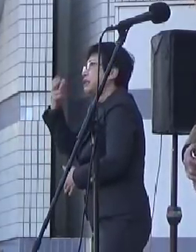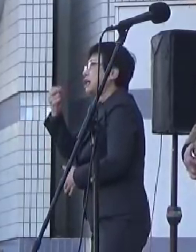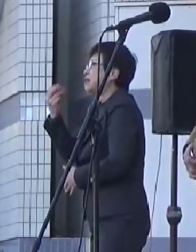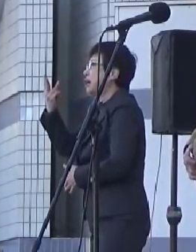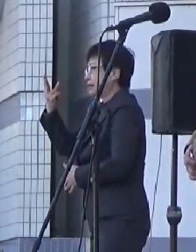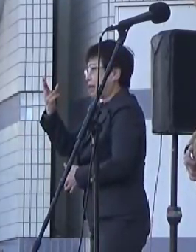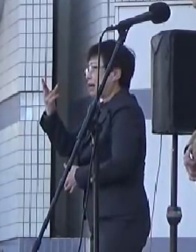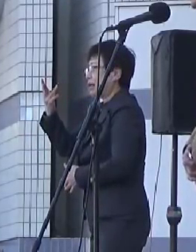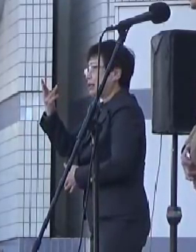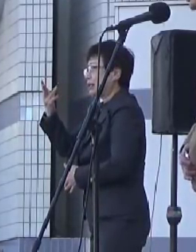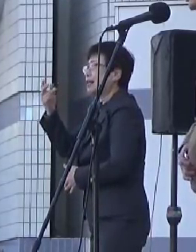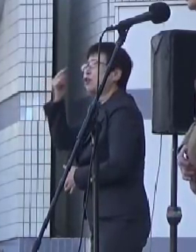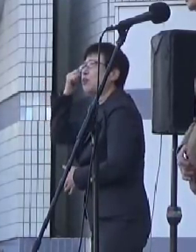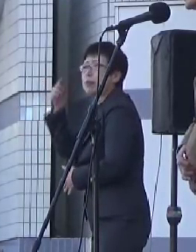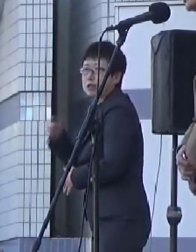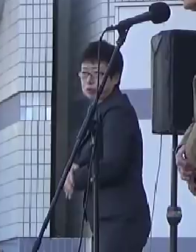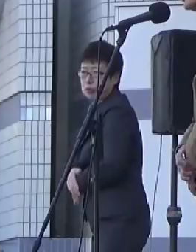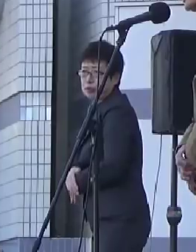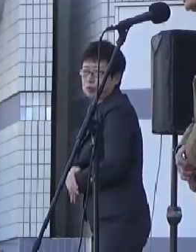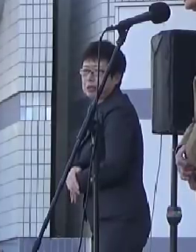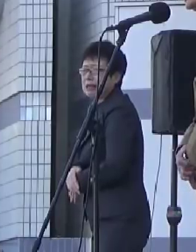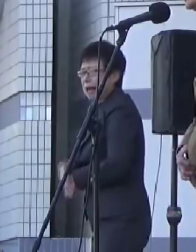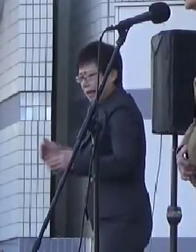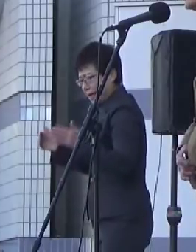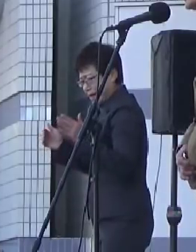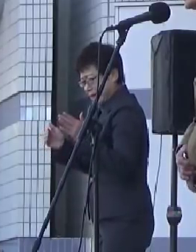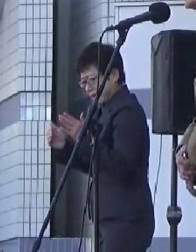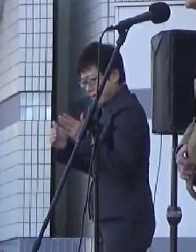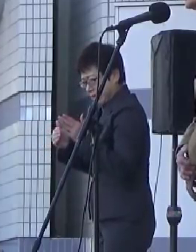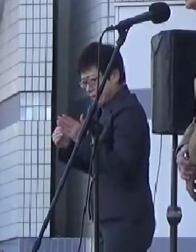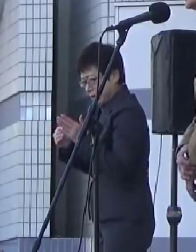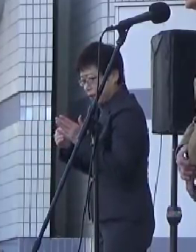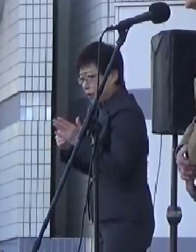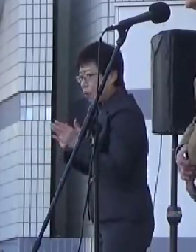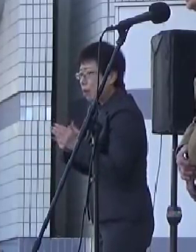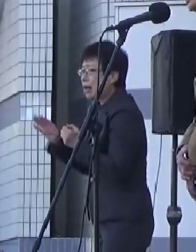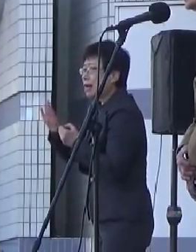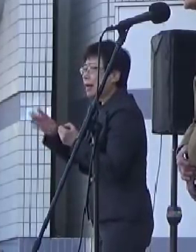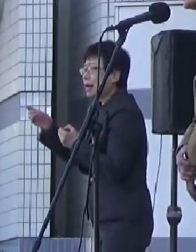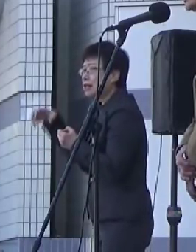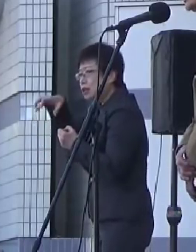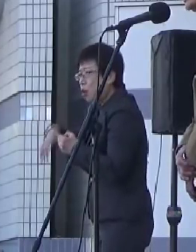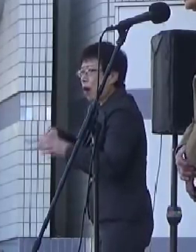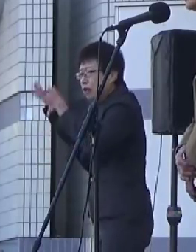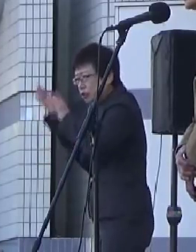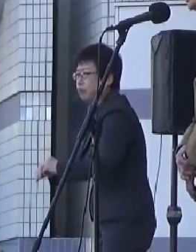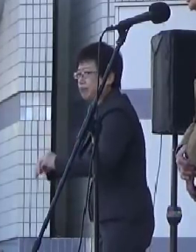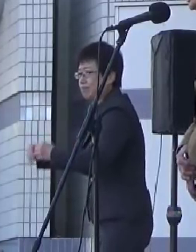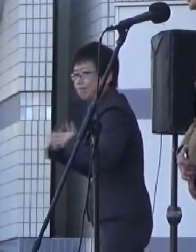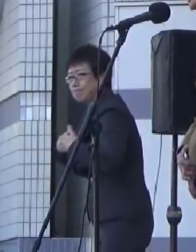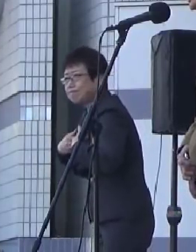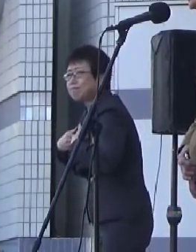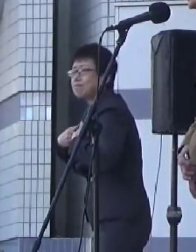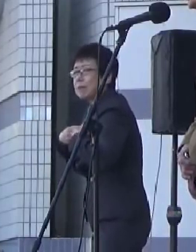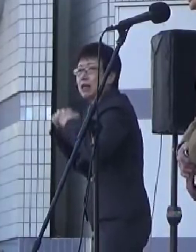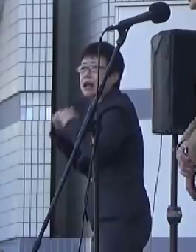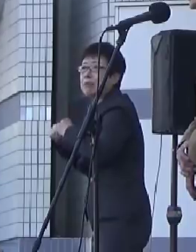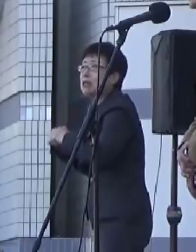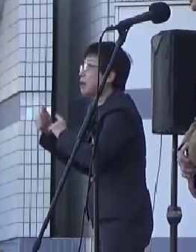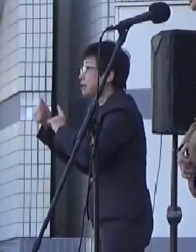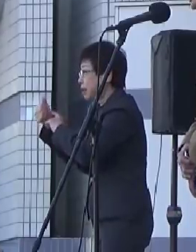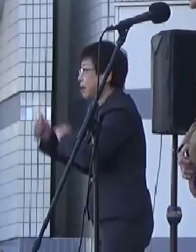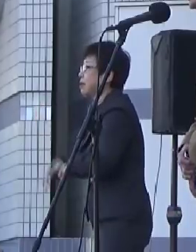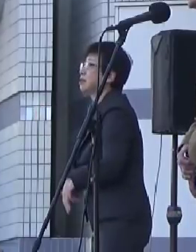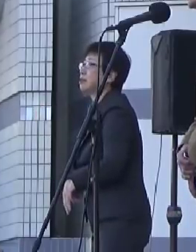78歳だと思いますけど、最後まで原発潰すぞという張り切っていました。そし